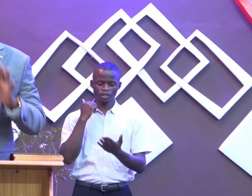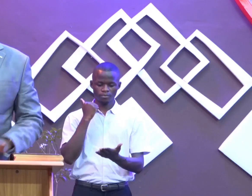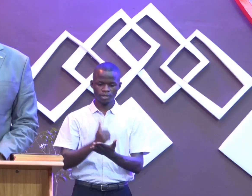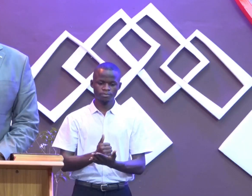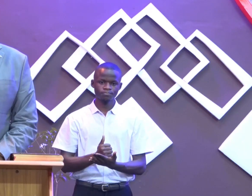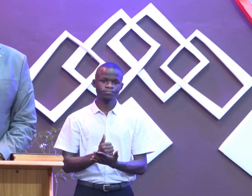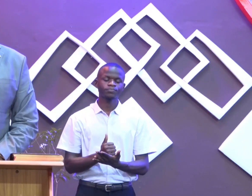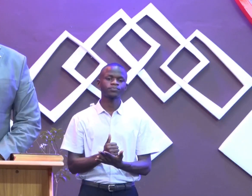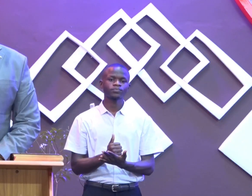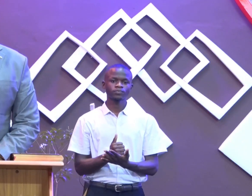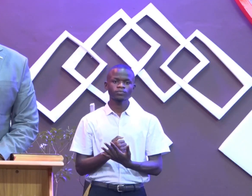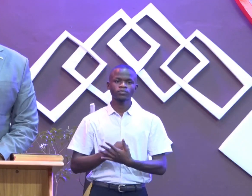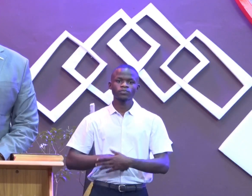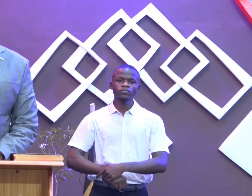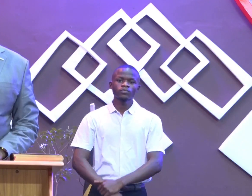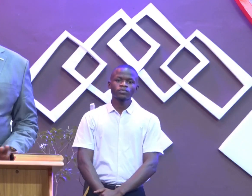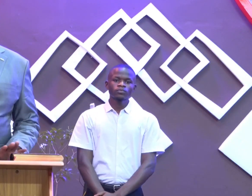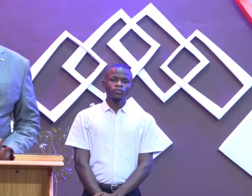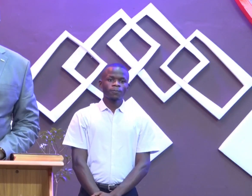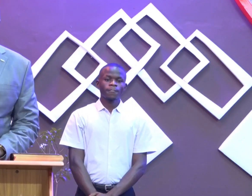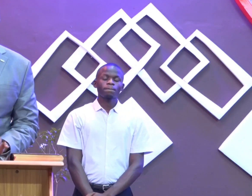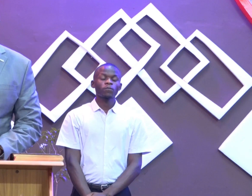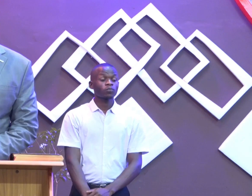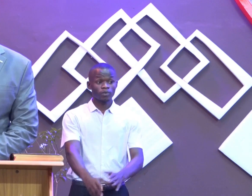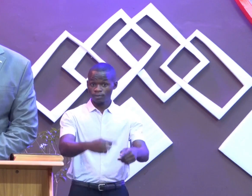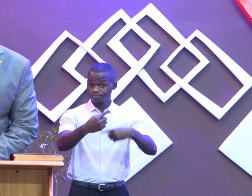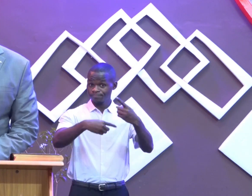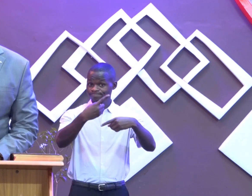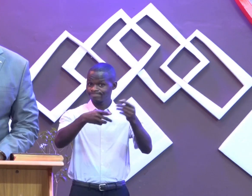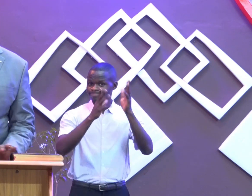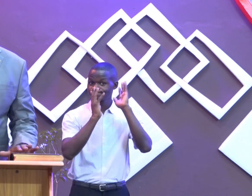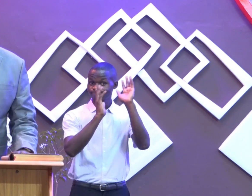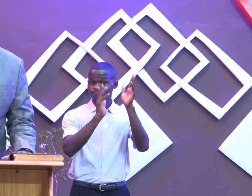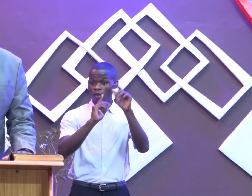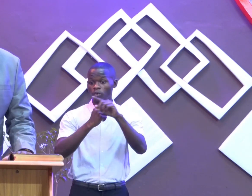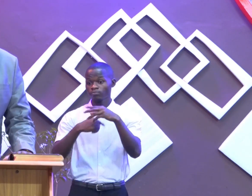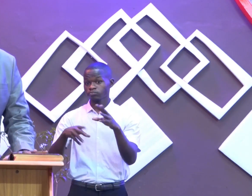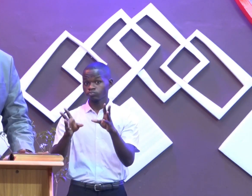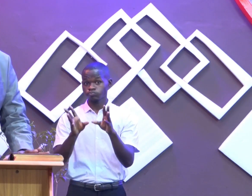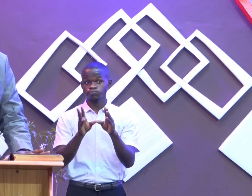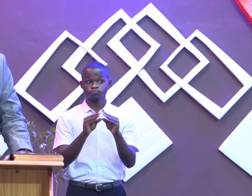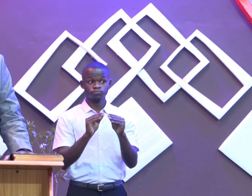Amina. Kama tumongere ngalo nga tumaliriza. Yes,